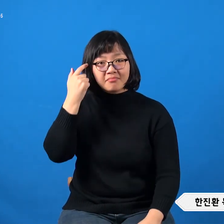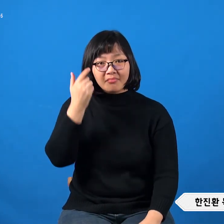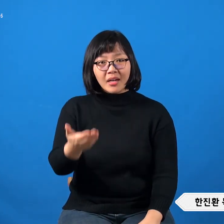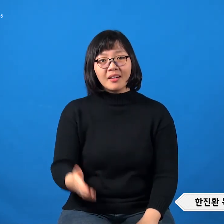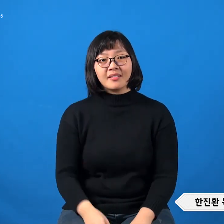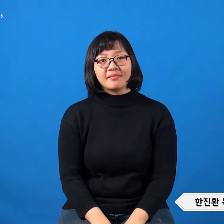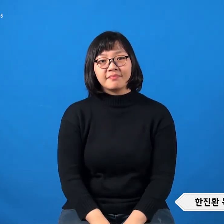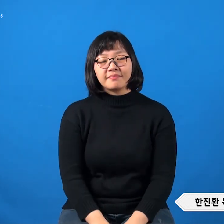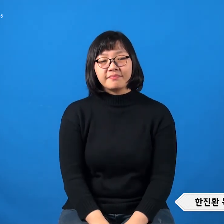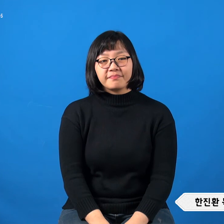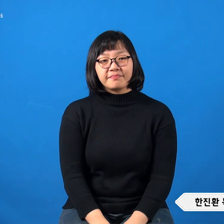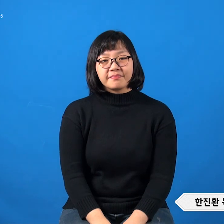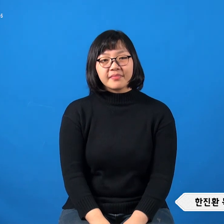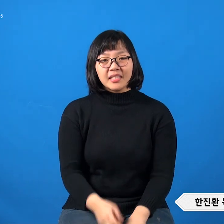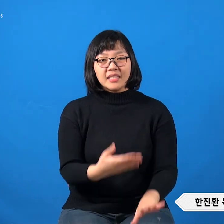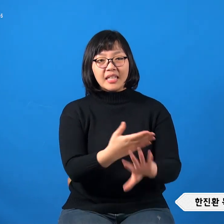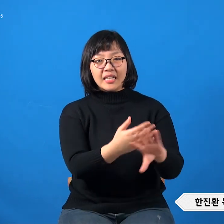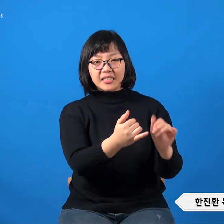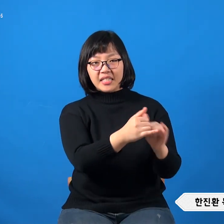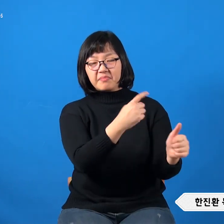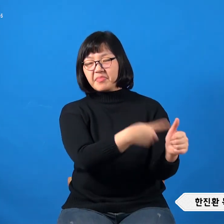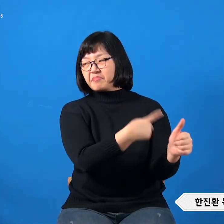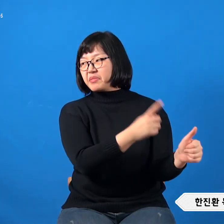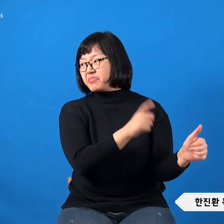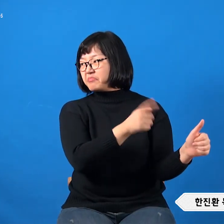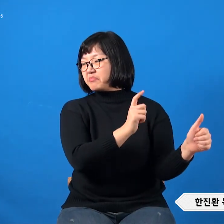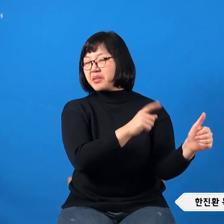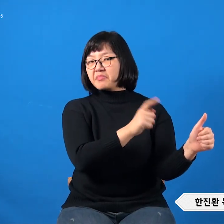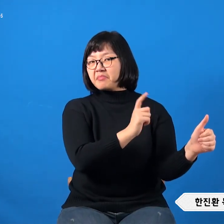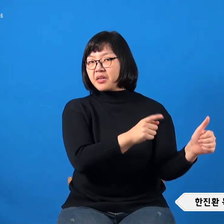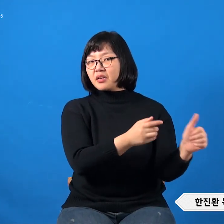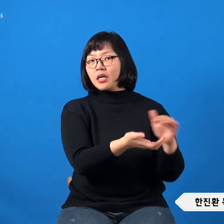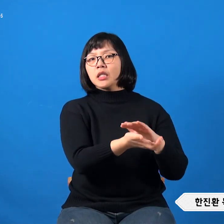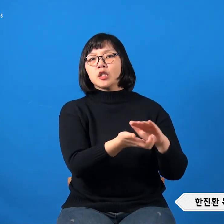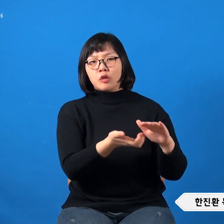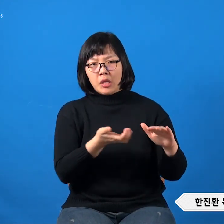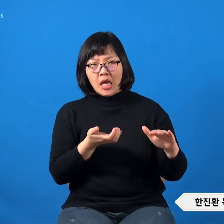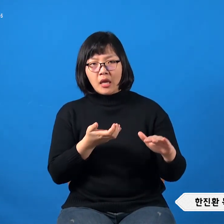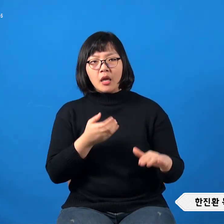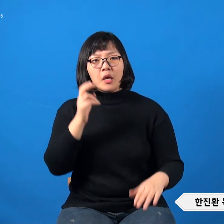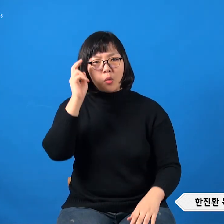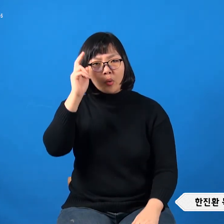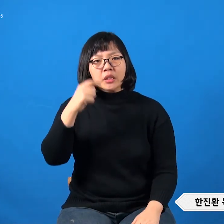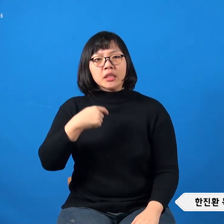남 탓하기 전에 혹시 내 잘못은 아닌가요?